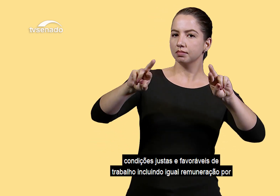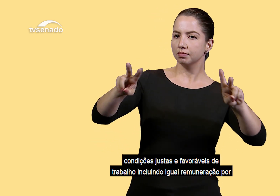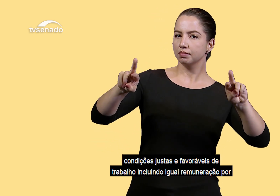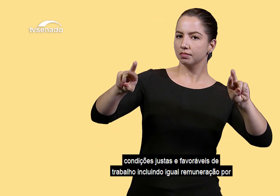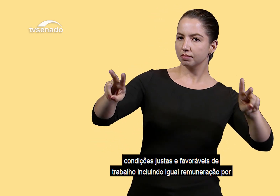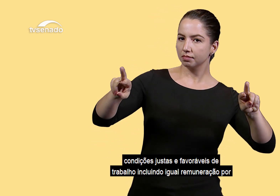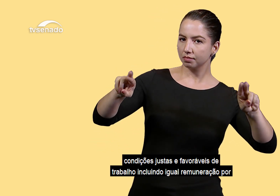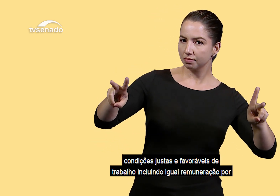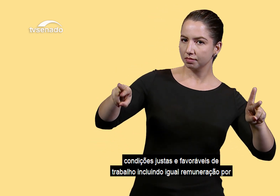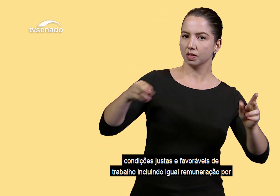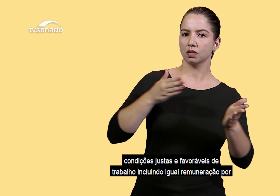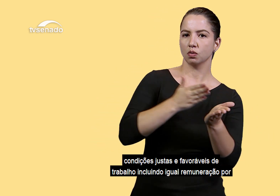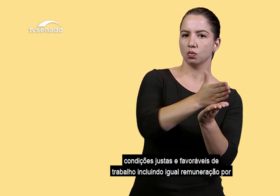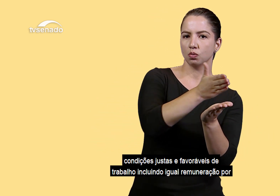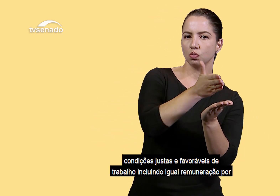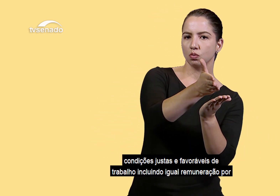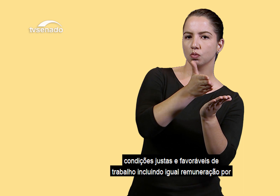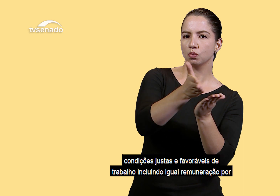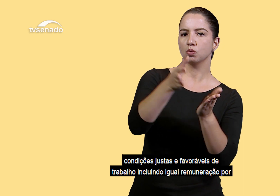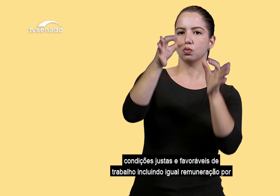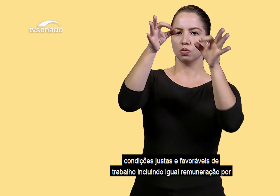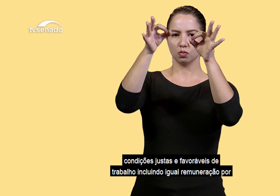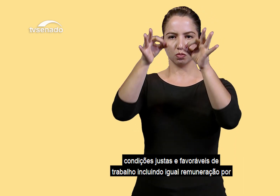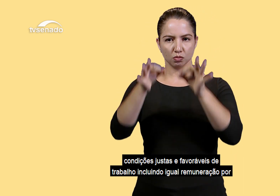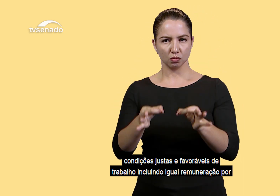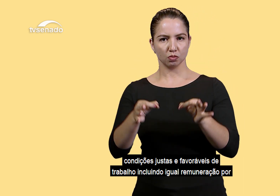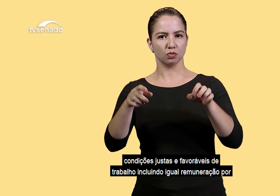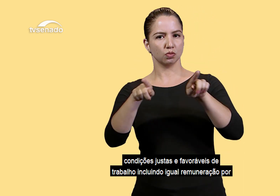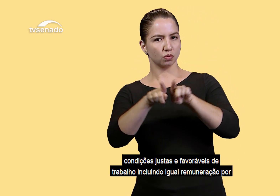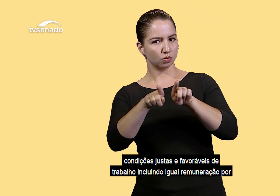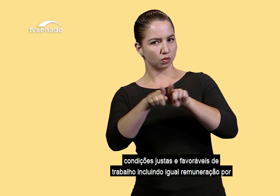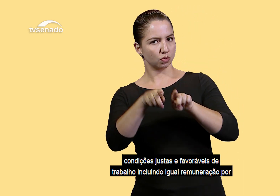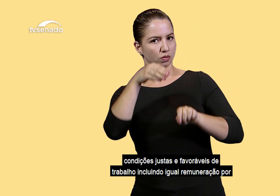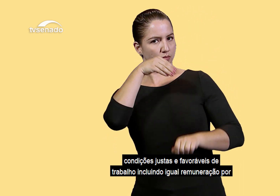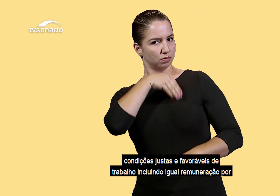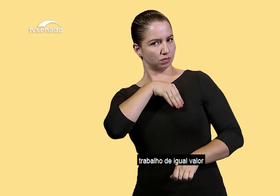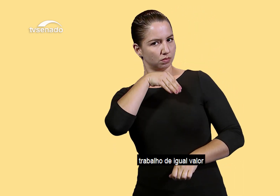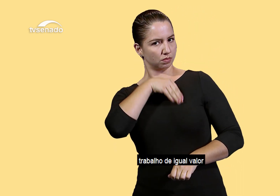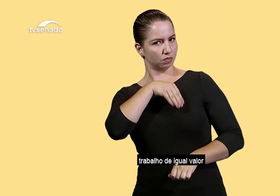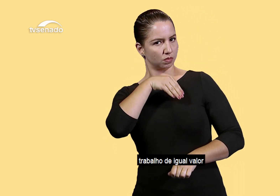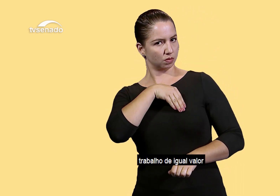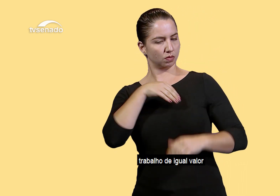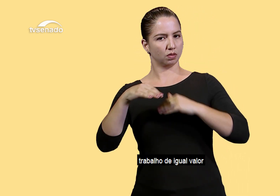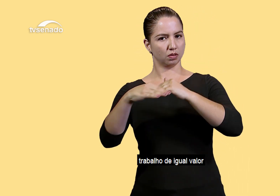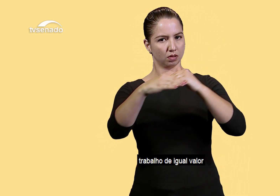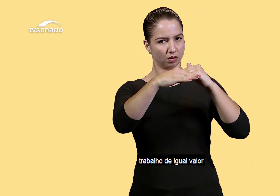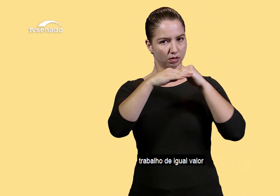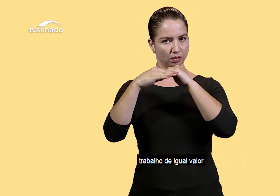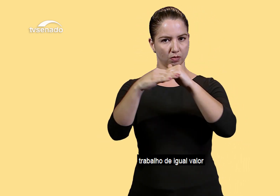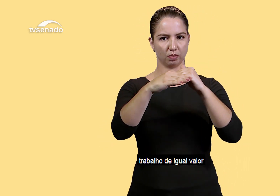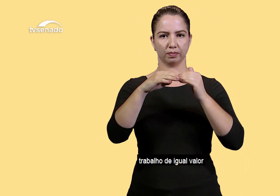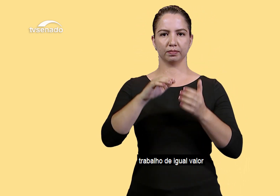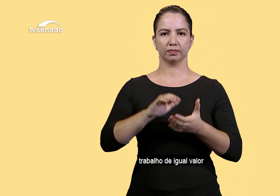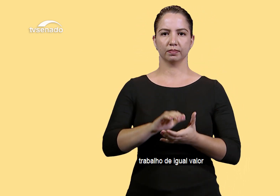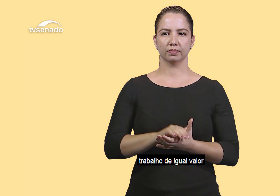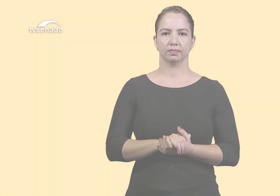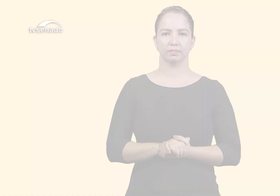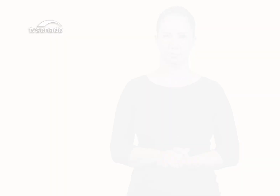justas e favoráveis de trabalho, incluindo igual remuneração por trabalho de igual valor.